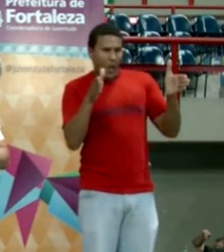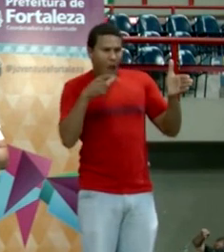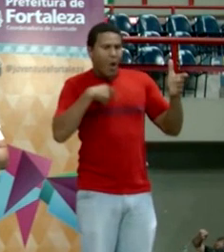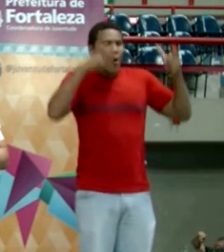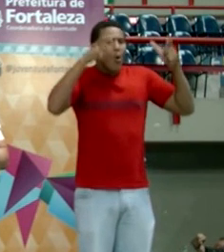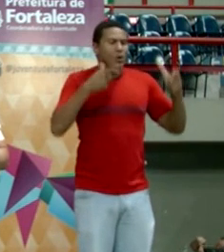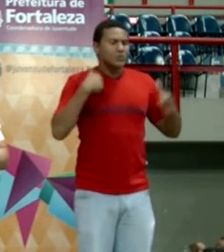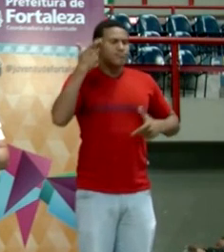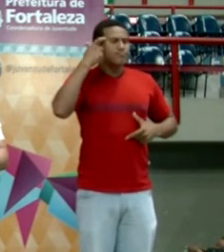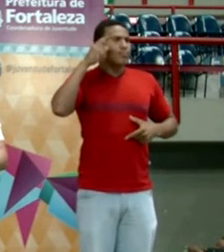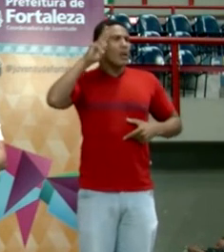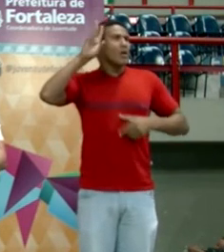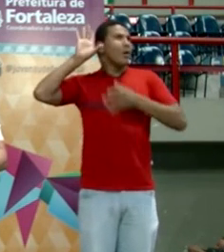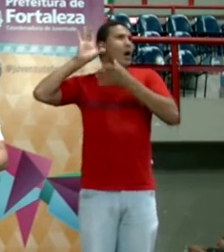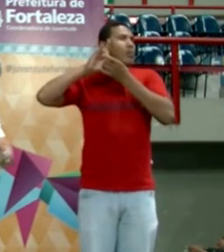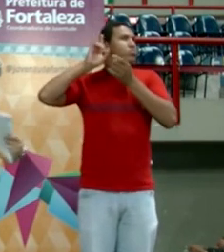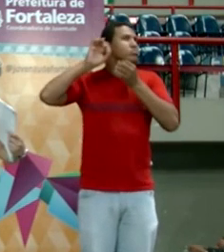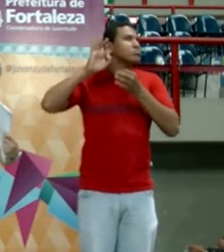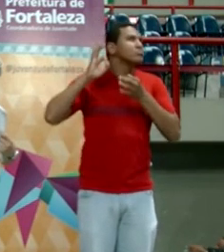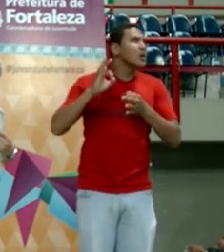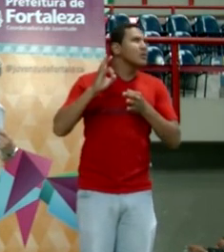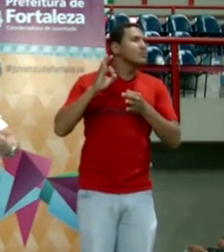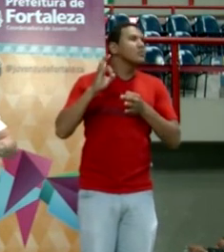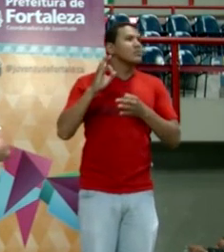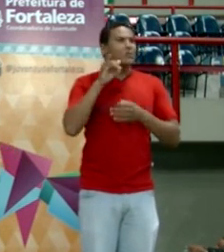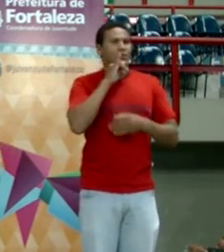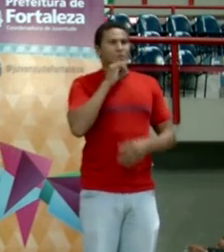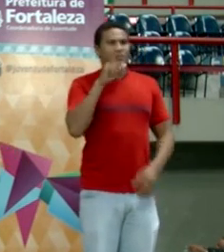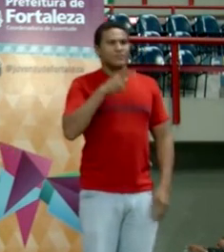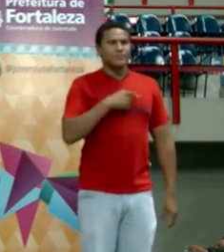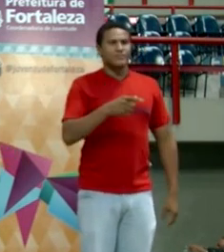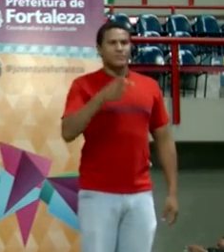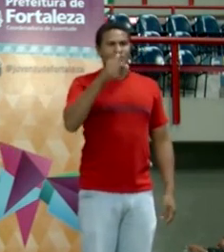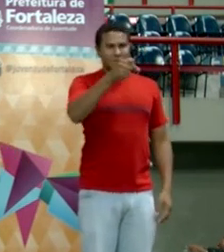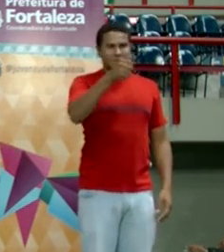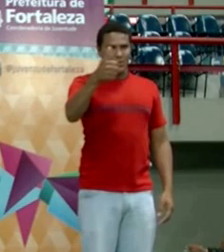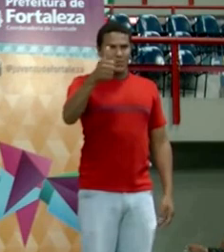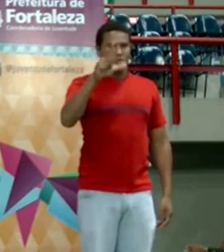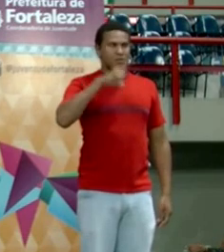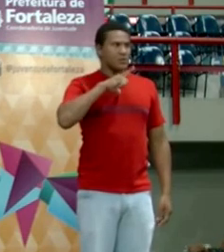não é 1961. Puxa a setinha. Guerra Fria.